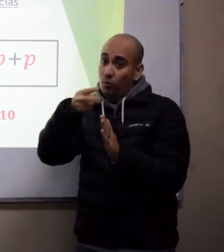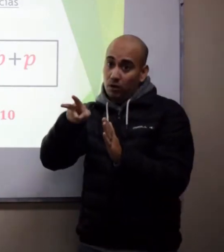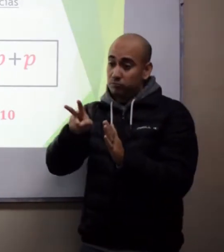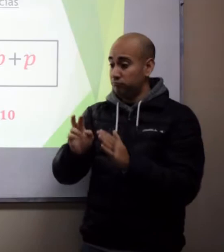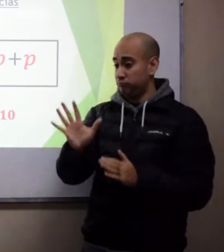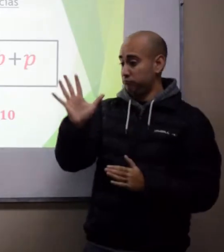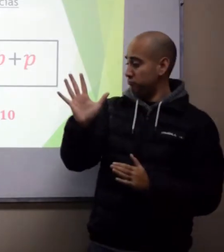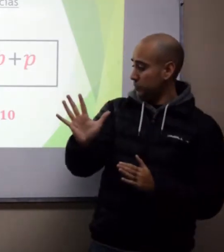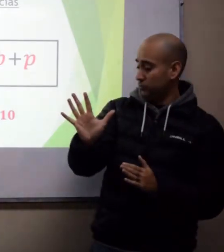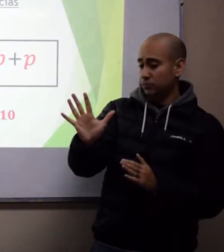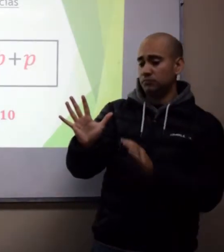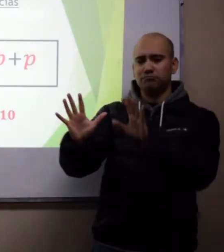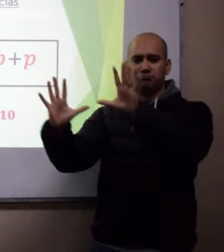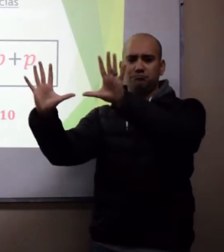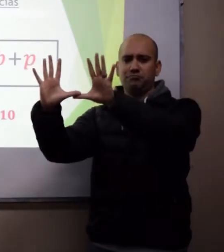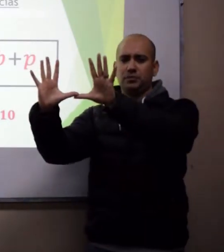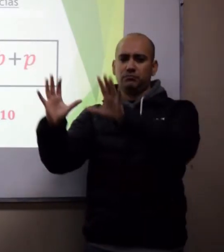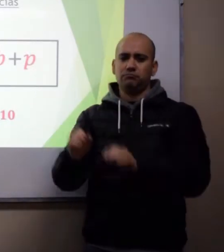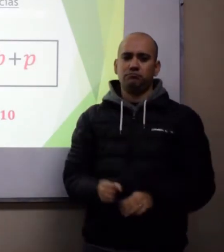que son los exponentes.